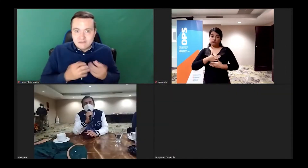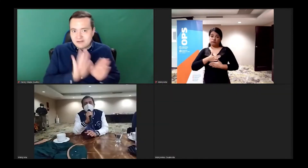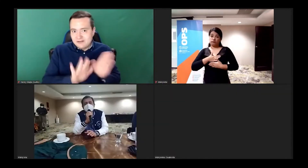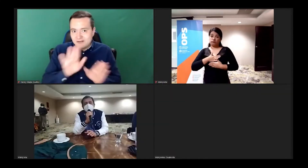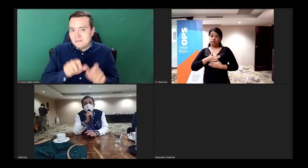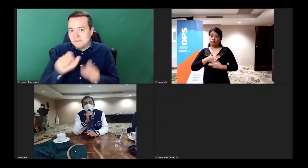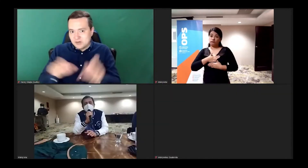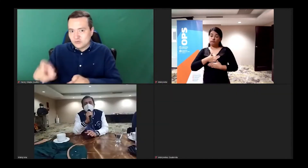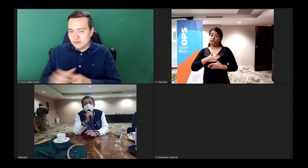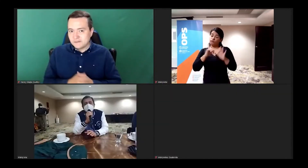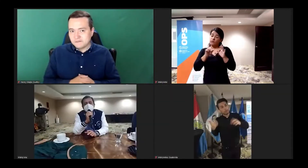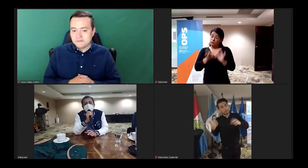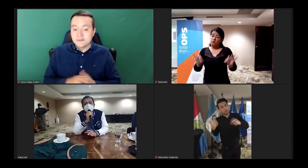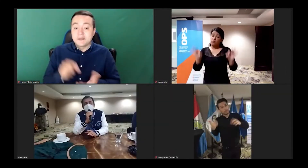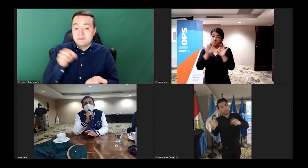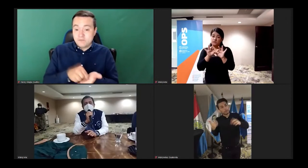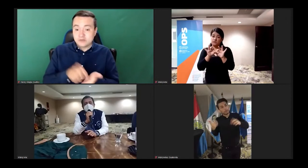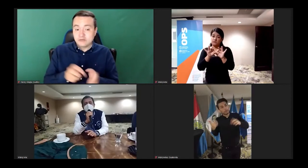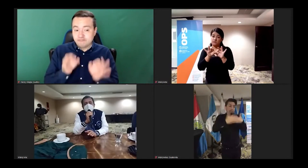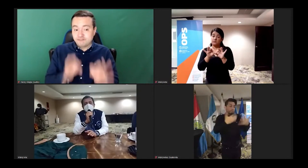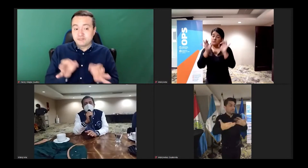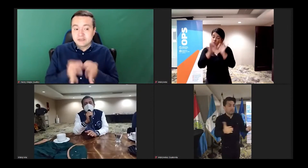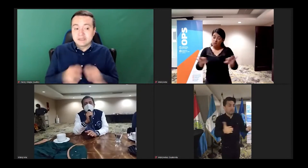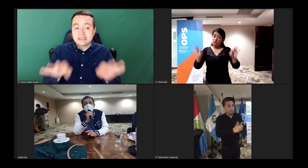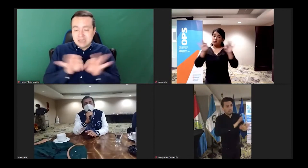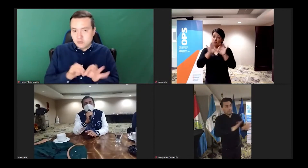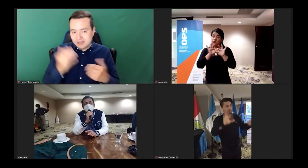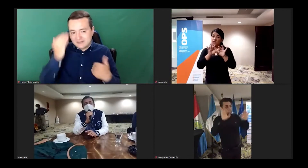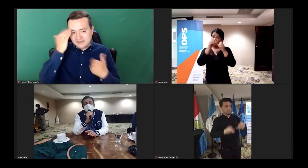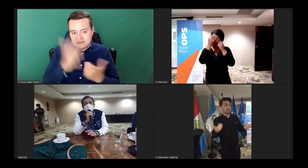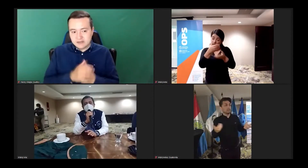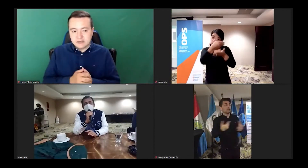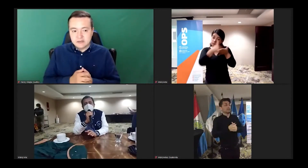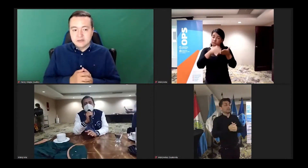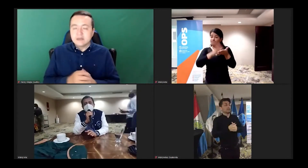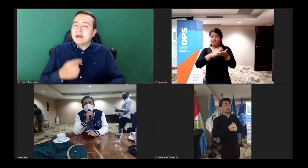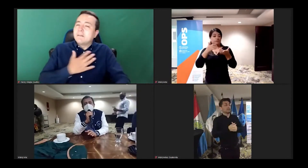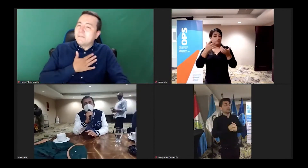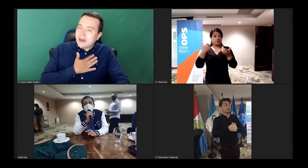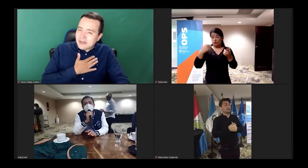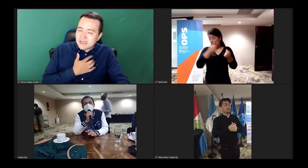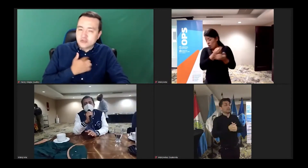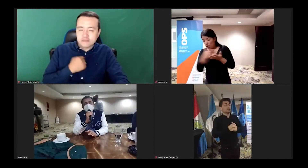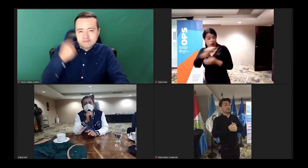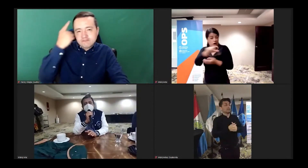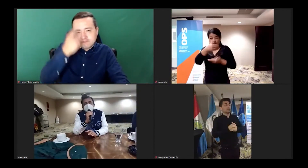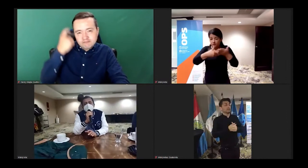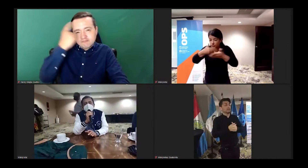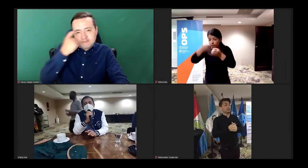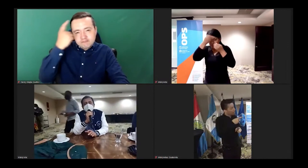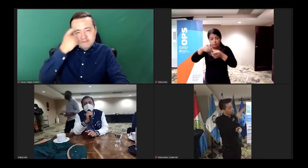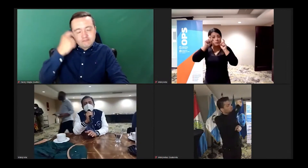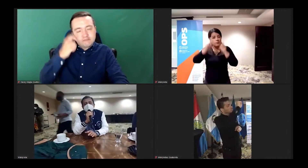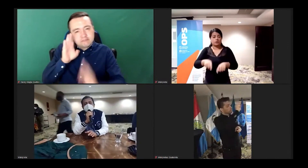que muy importante, pero lo que a mí me llamó mucho la atención